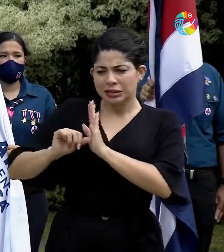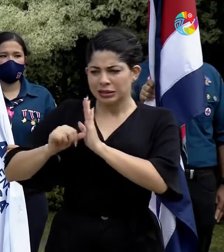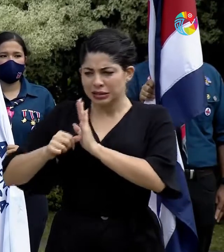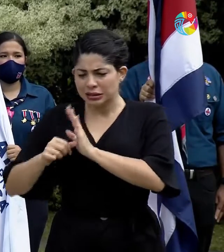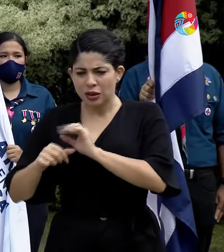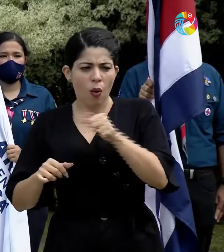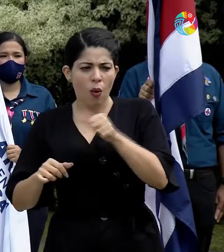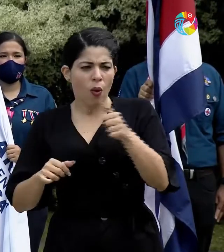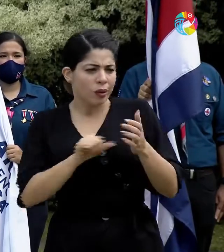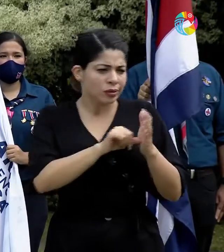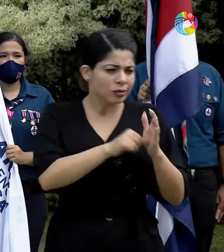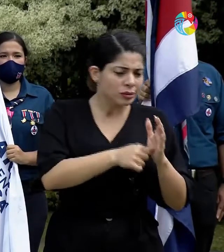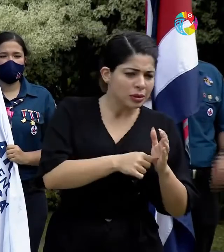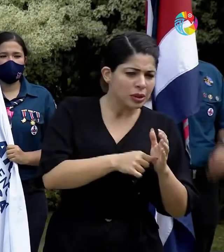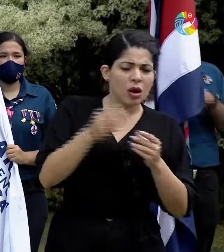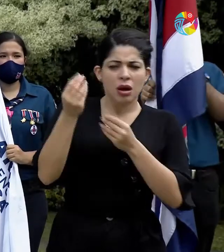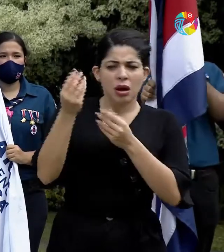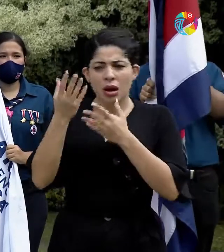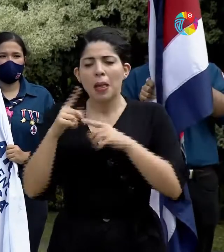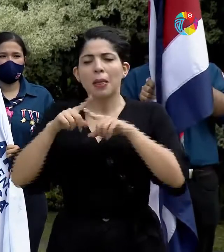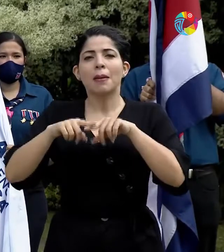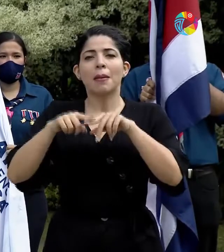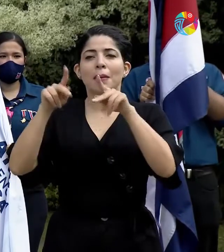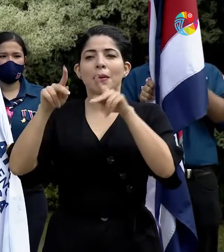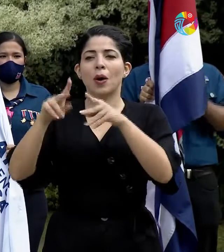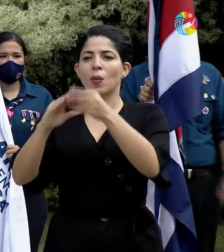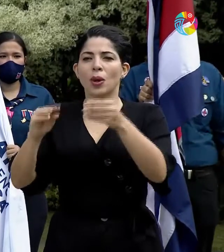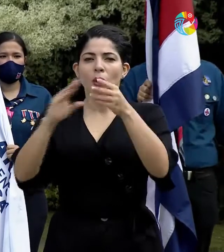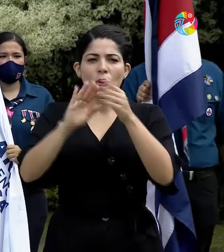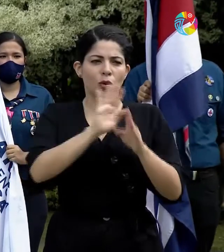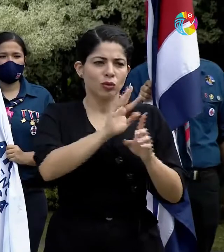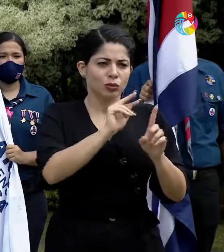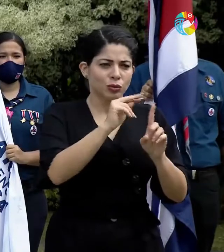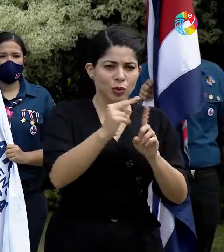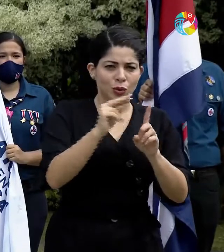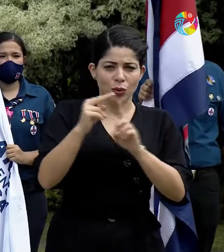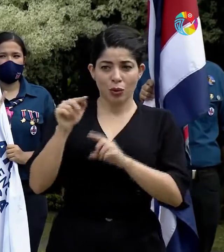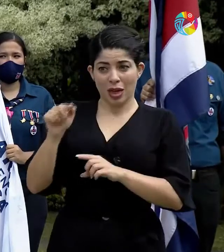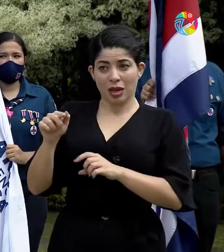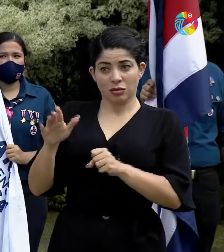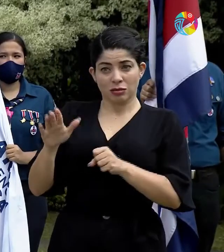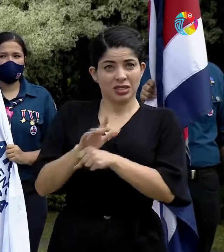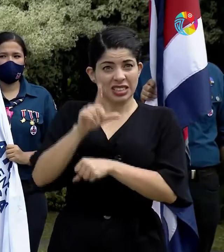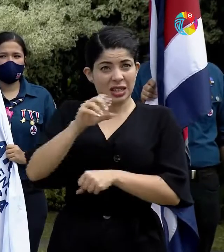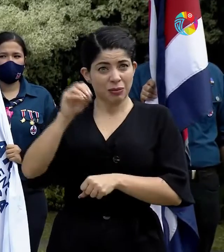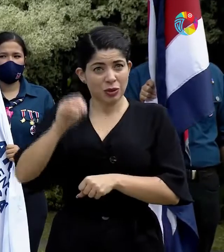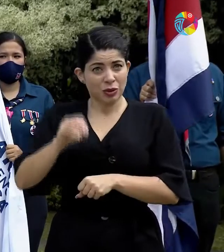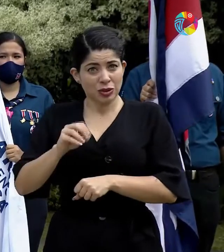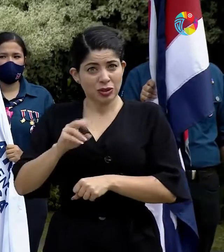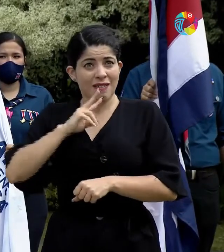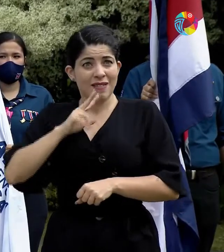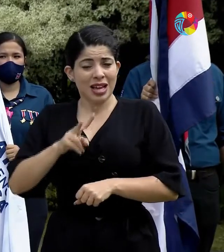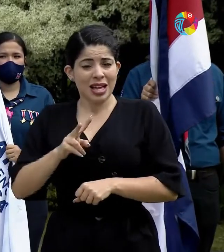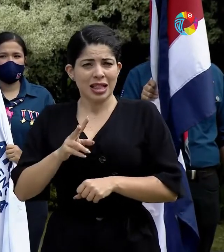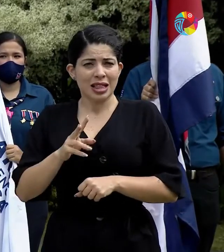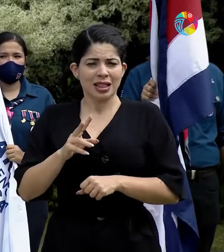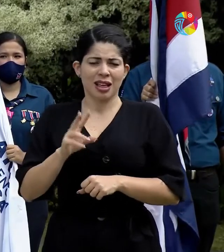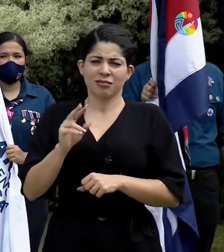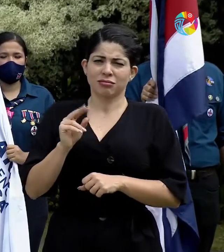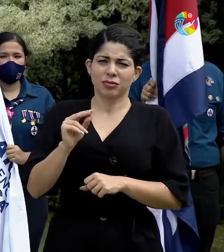señalamientos que se hacen según quien la recuenta, no son absolutos o piezas que podemos dar por